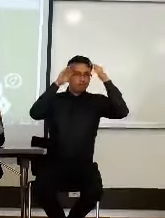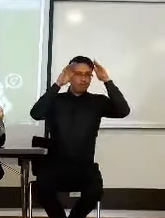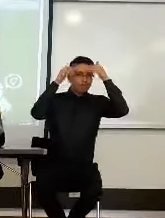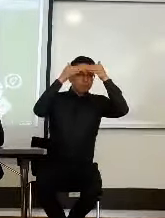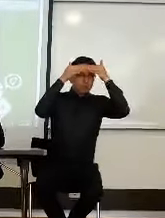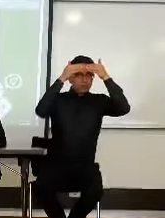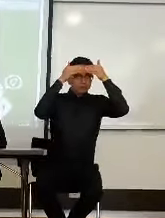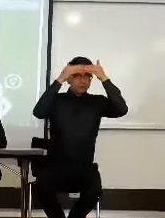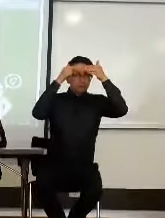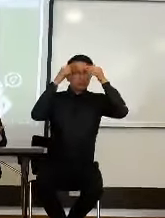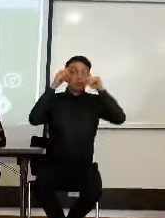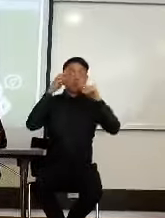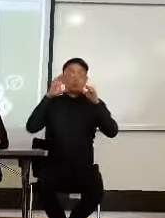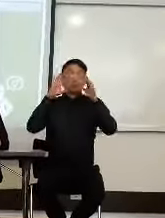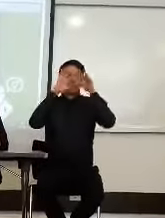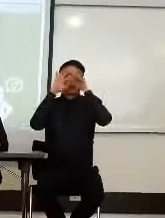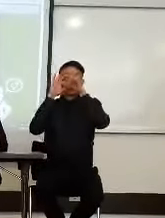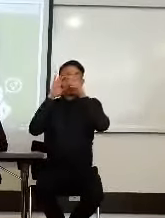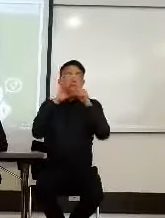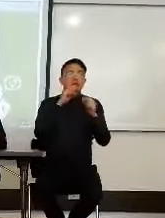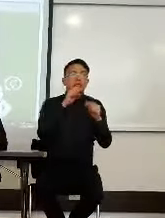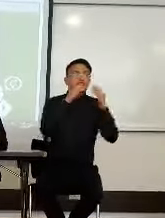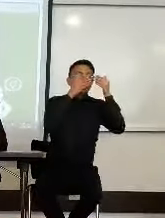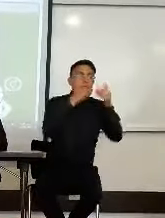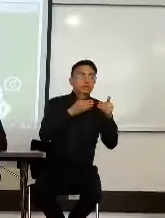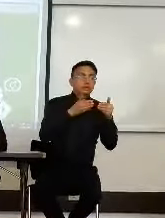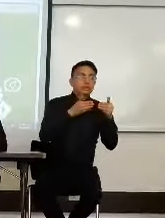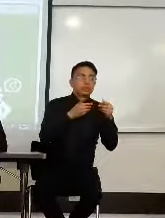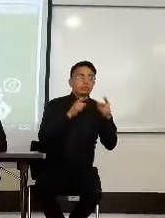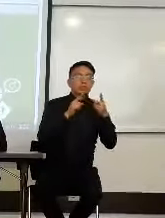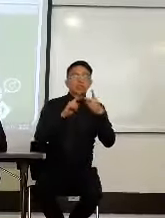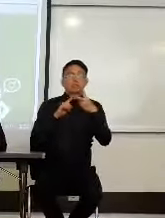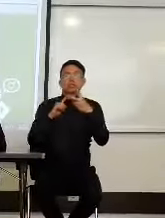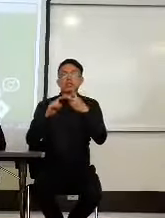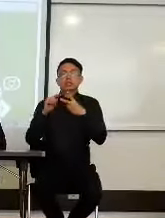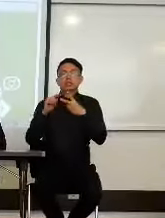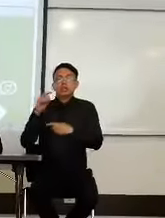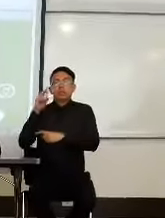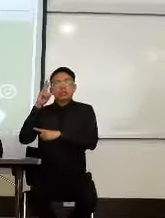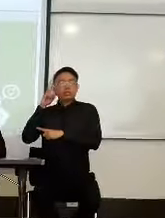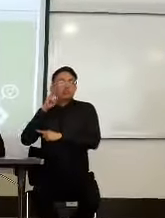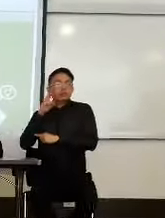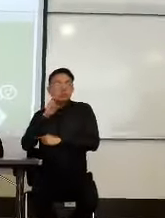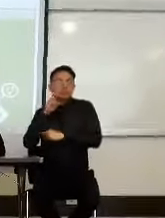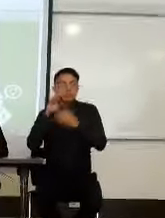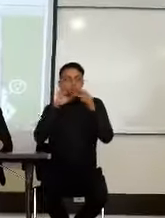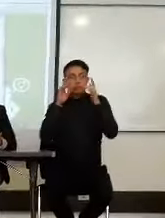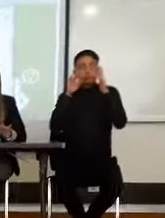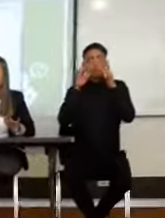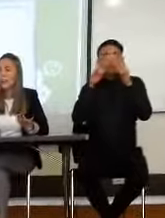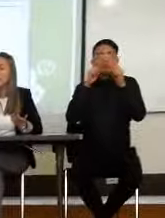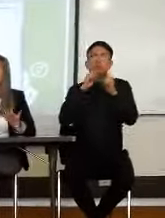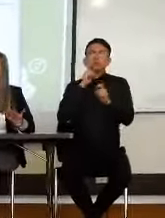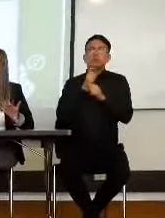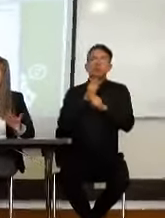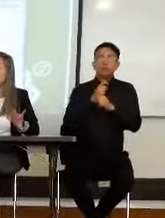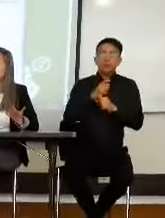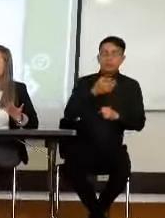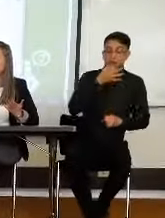combinación sexualidad y discapacidad todavía resulta compleja. Entonces, entrar a trabajar con los profesionales de la salud,